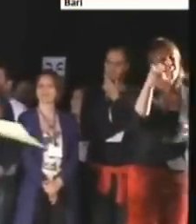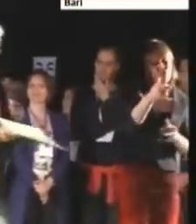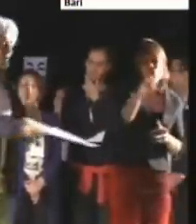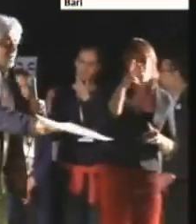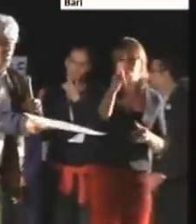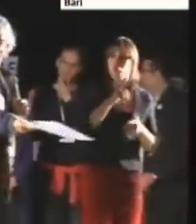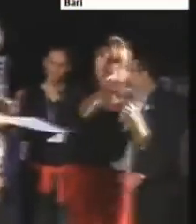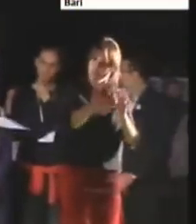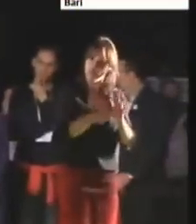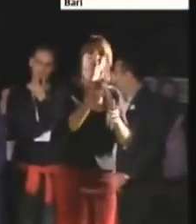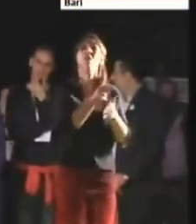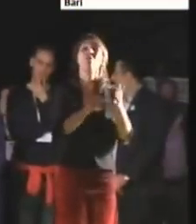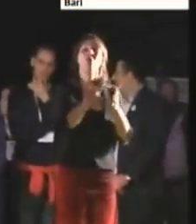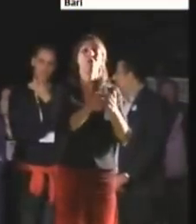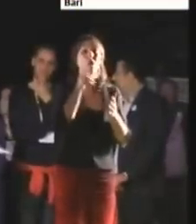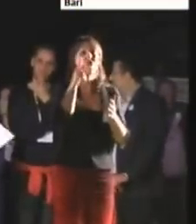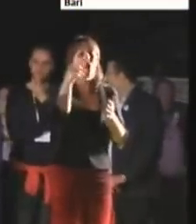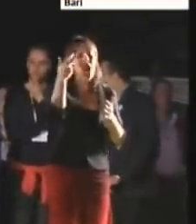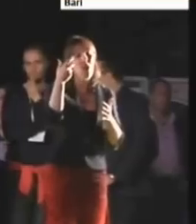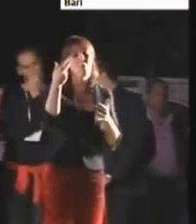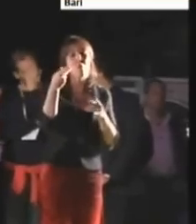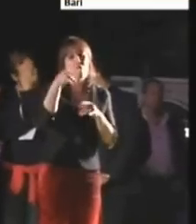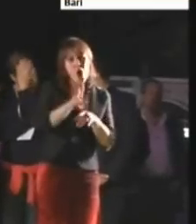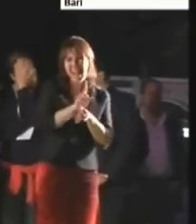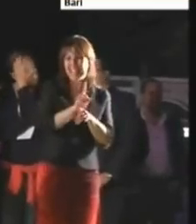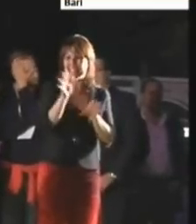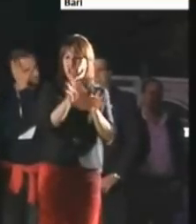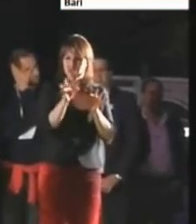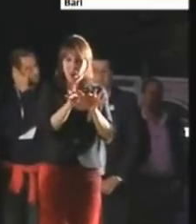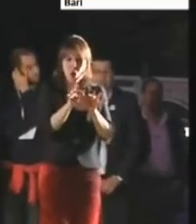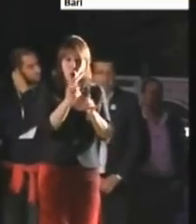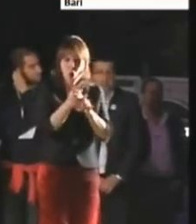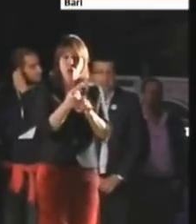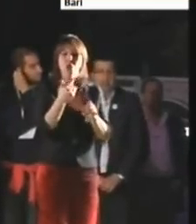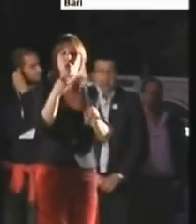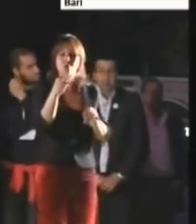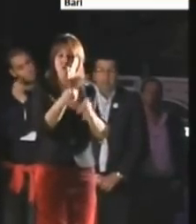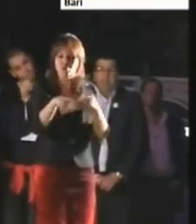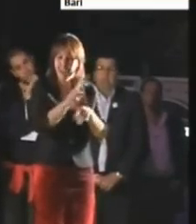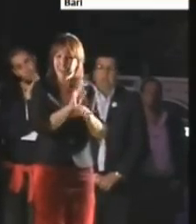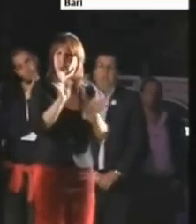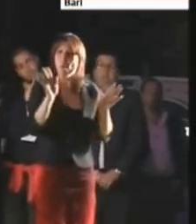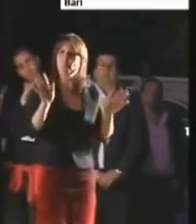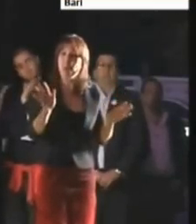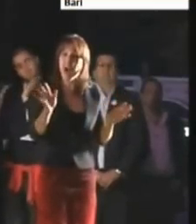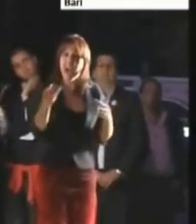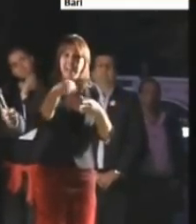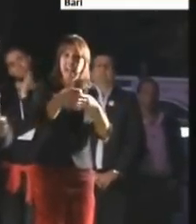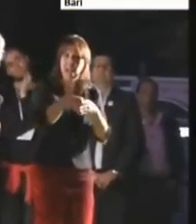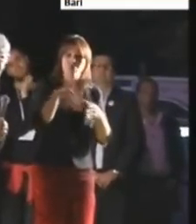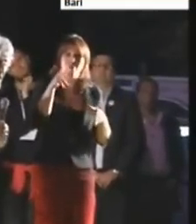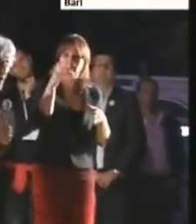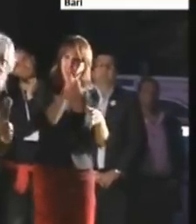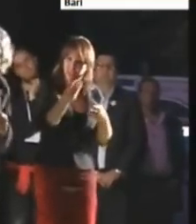protezione sulla violenza delle donne. Basta 10 secondi, chi è contro? Però dentro ci mettono, per esempio, un